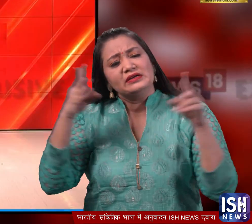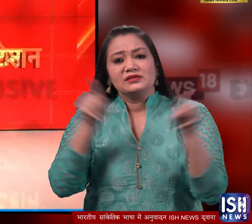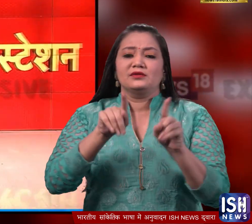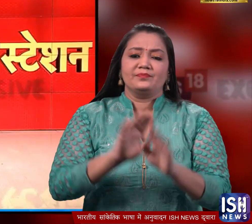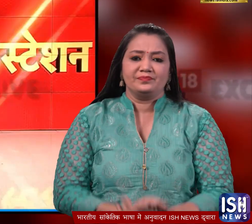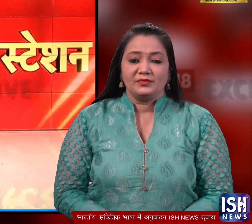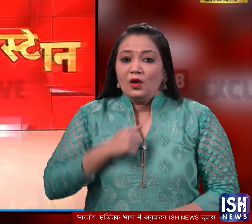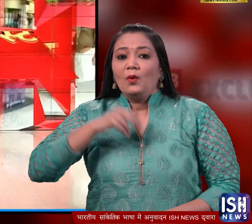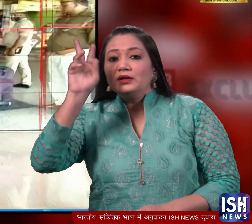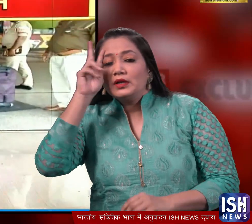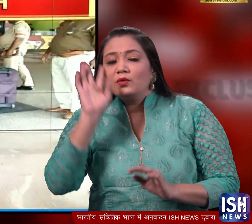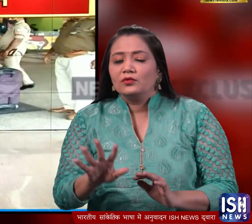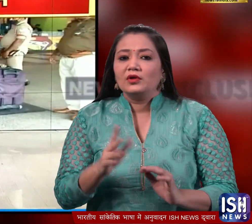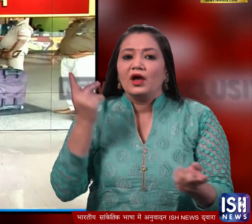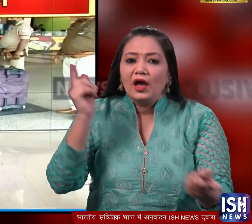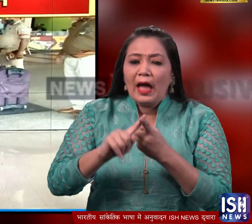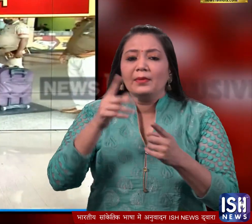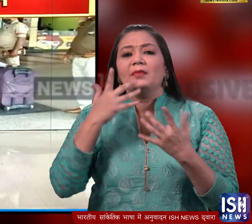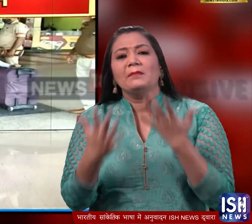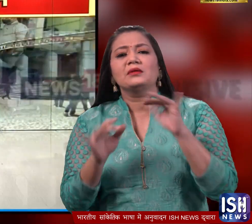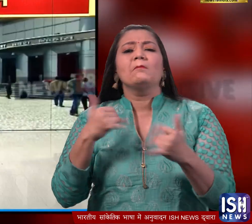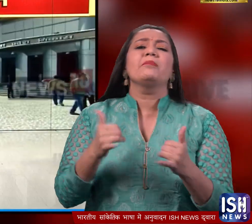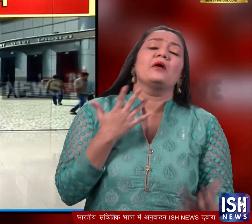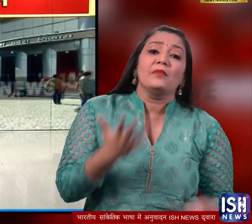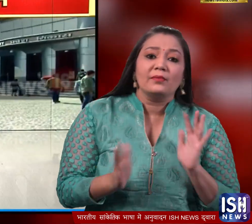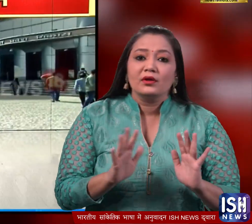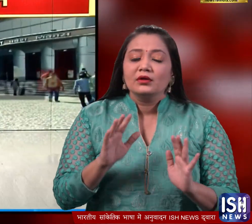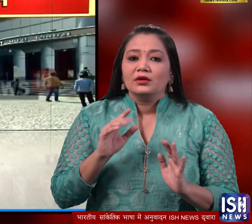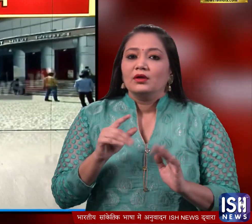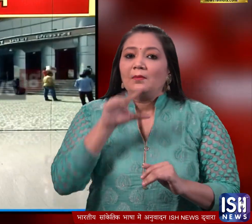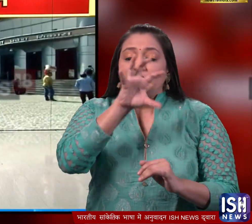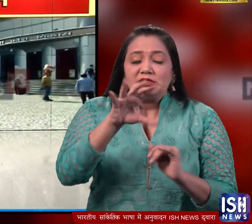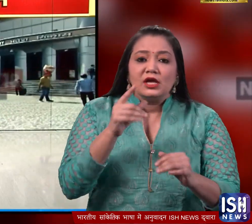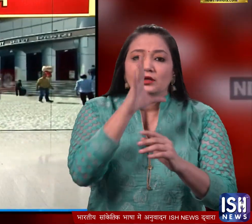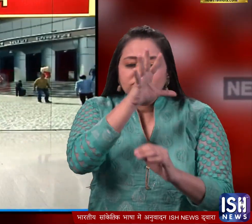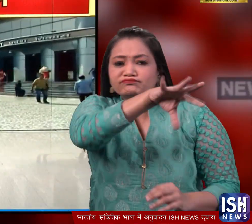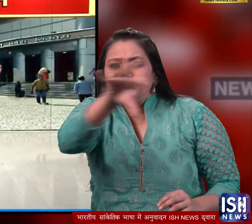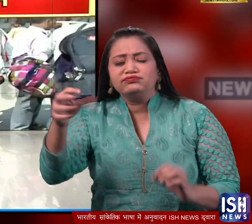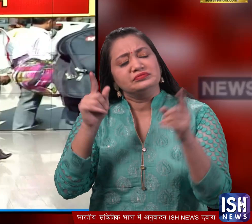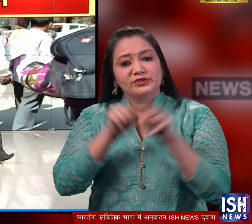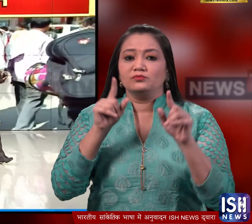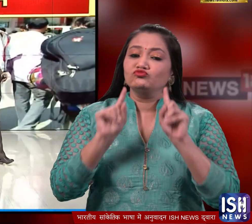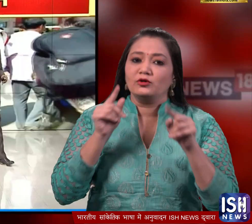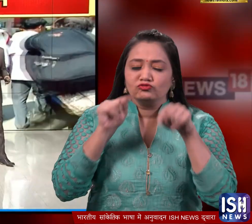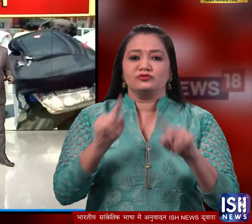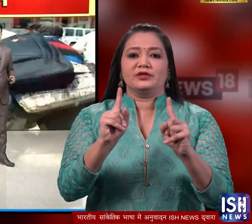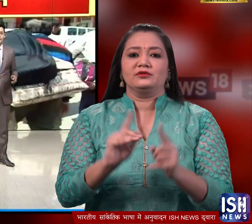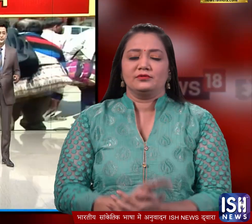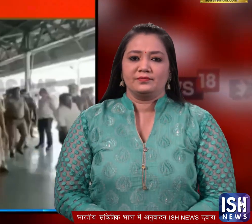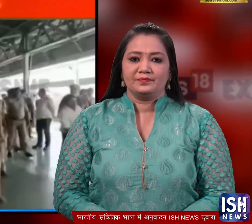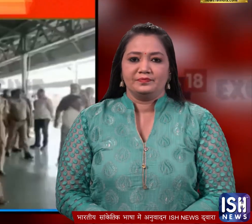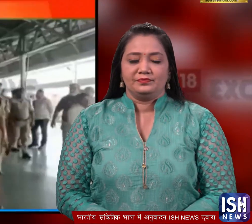आई। हालांकि एक शंका यह भी जताई गई कि यह किसी की शरारत हो सकती है, लेकिन फिर भी प्रदेश के लगभग सभी स्टेशनों पर अलर्ट जारी कर दिया गया,